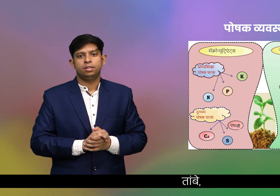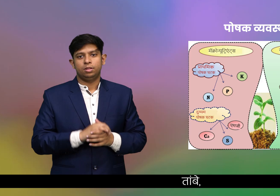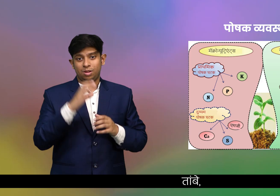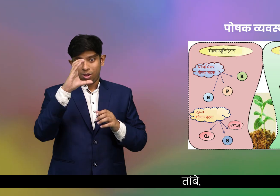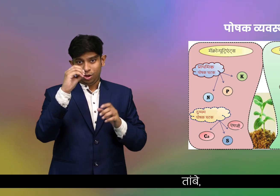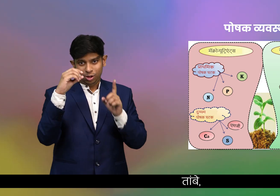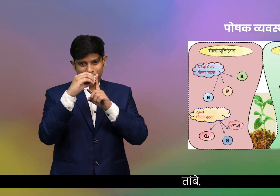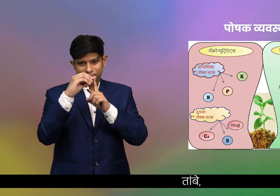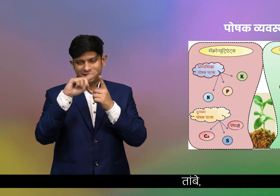तांबे,